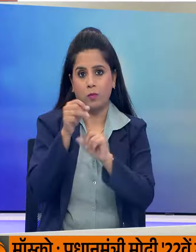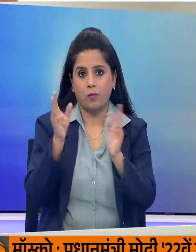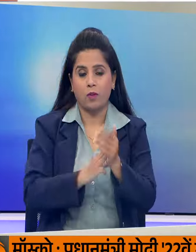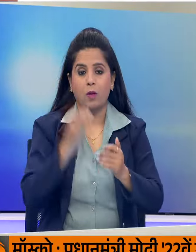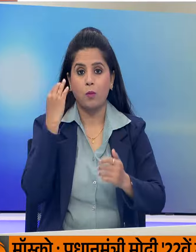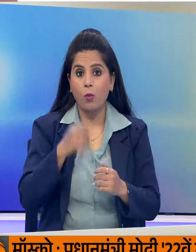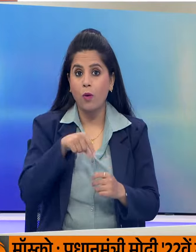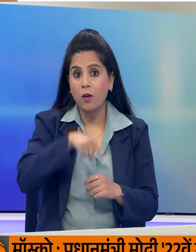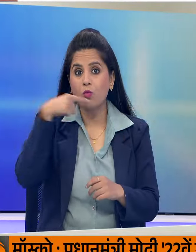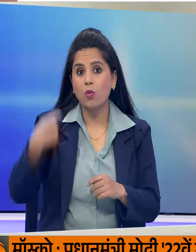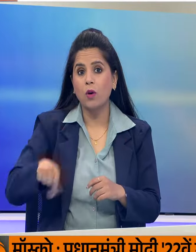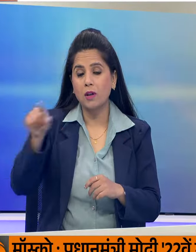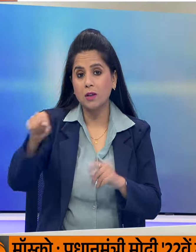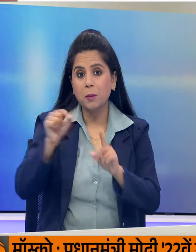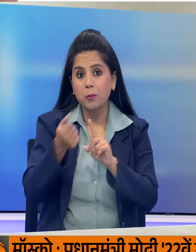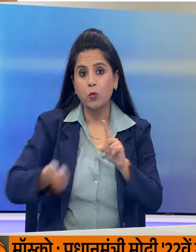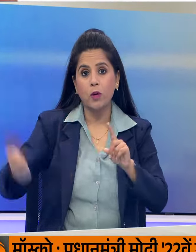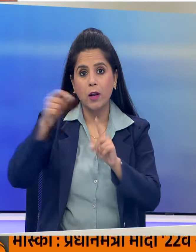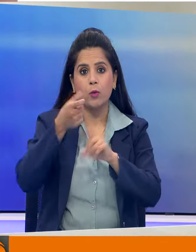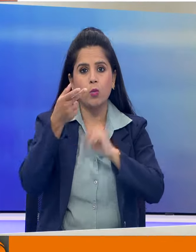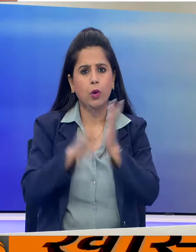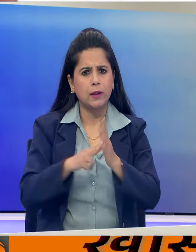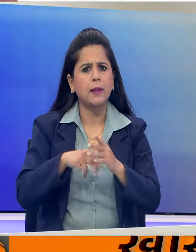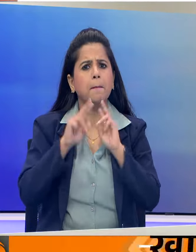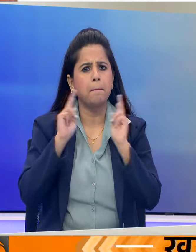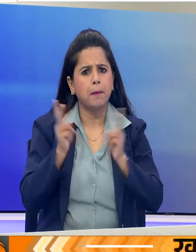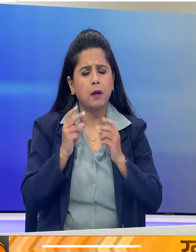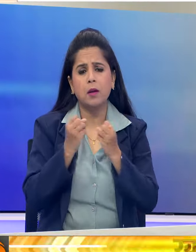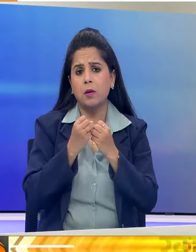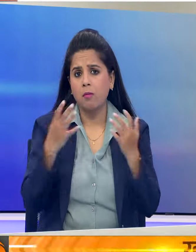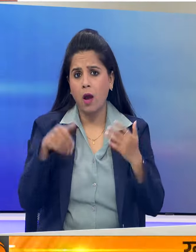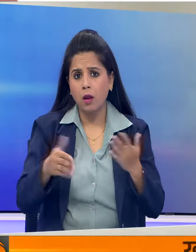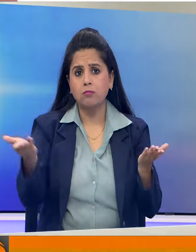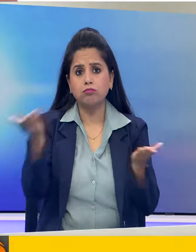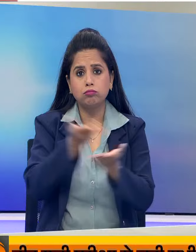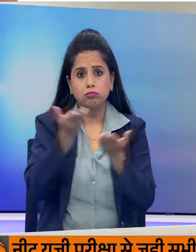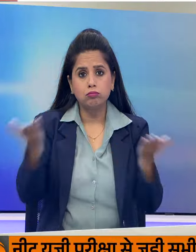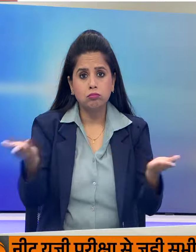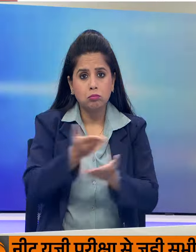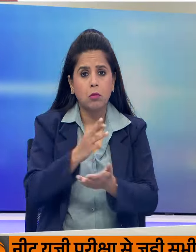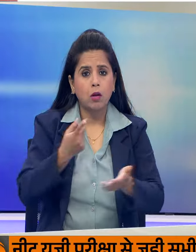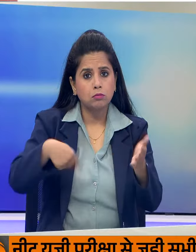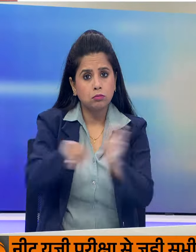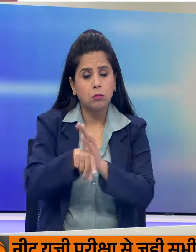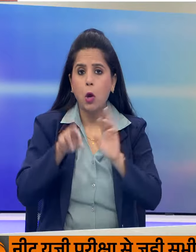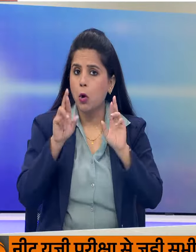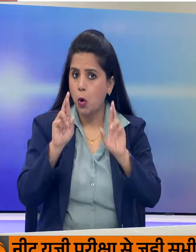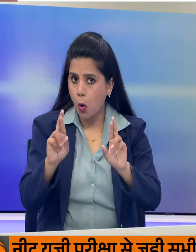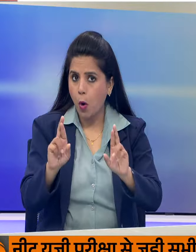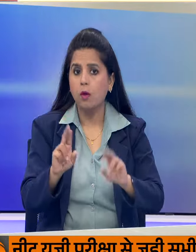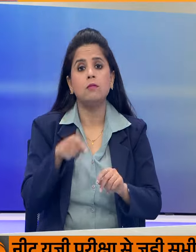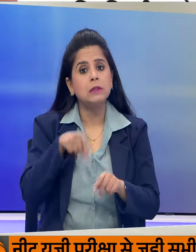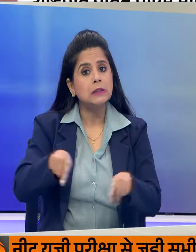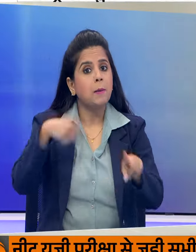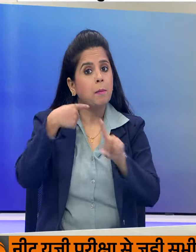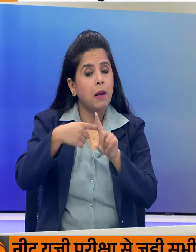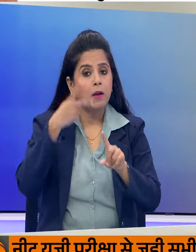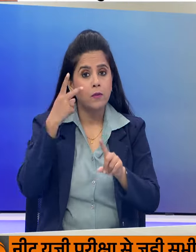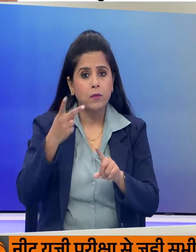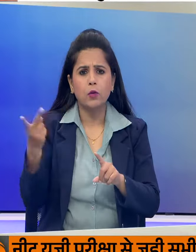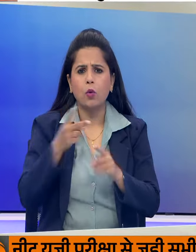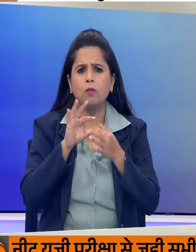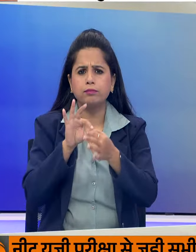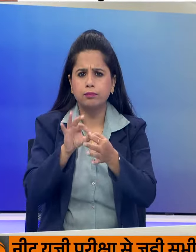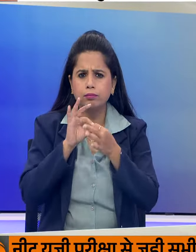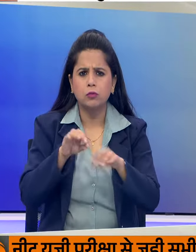रूसी राष्ट्रपति पुतिन के साथ मीटिंग में कई समझौतों पर मोहर लगने की संभावना है और साथ ही आपसी संबंधों